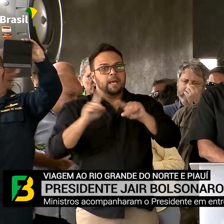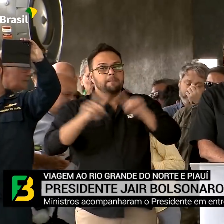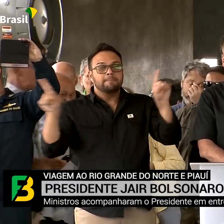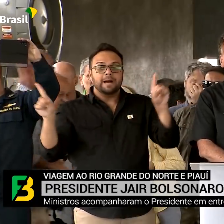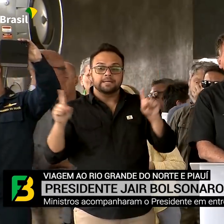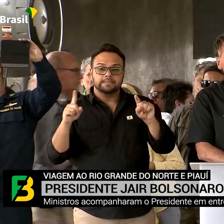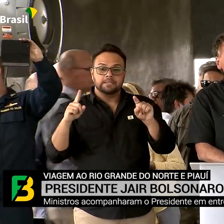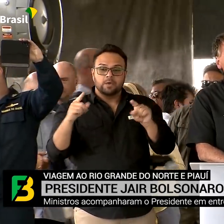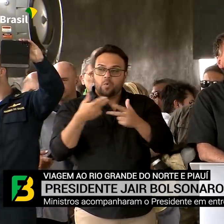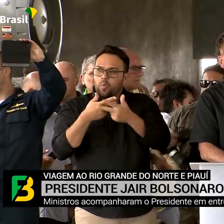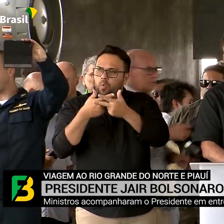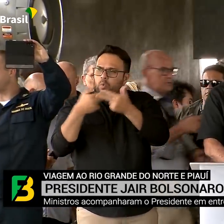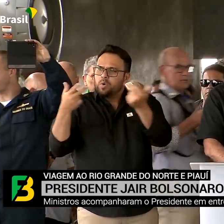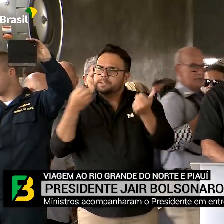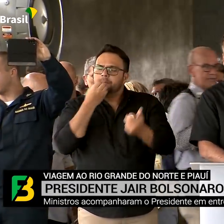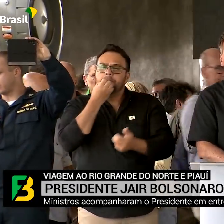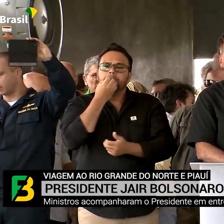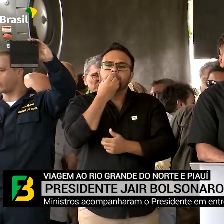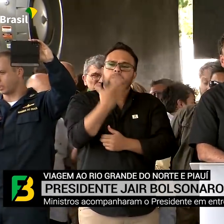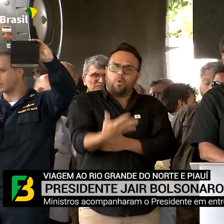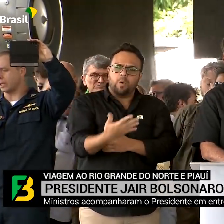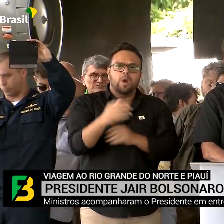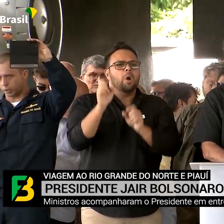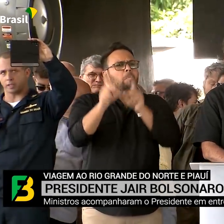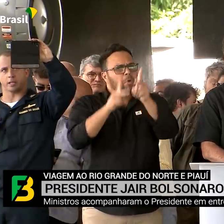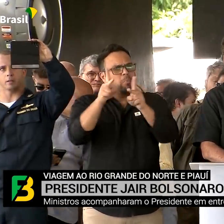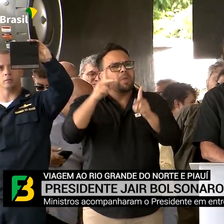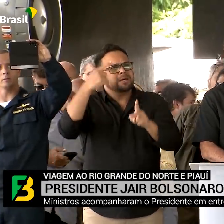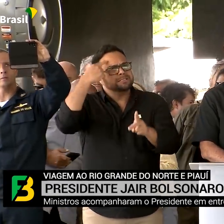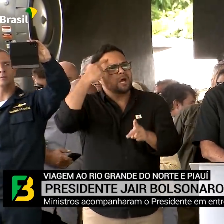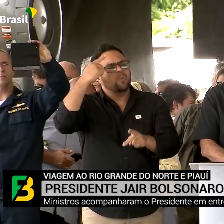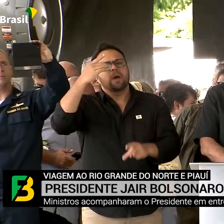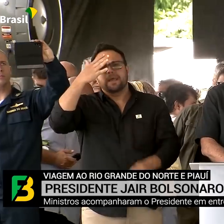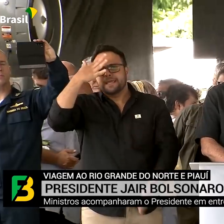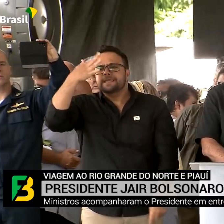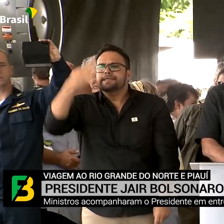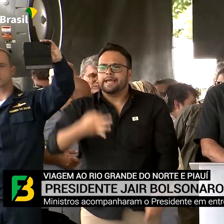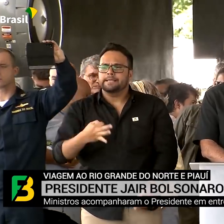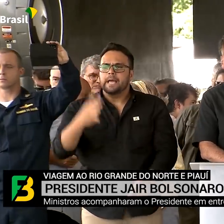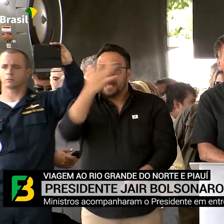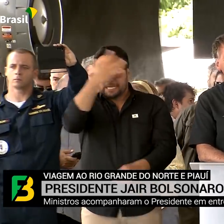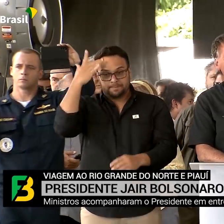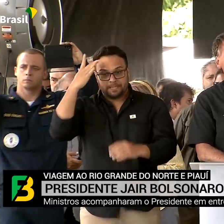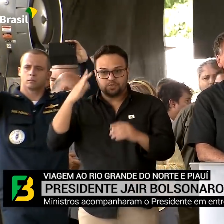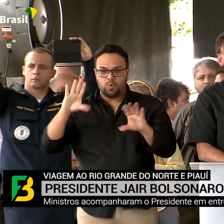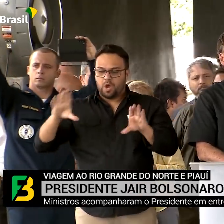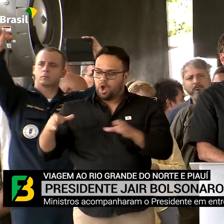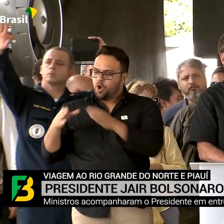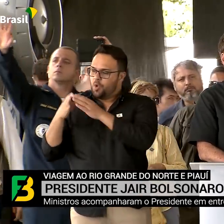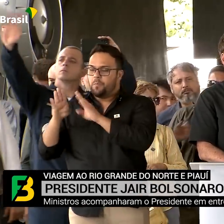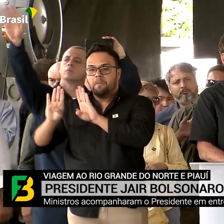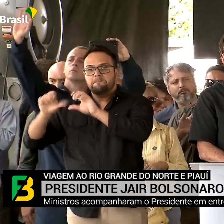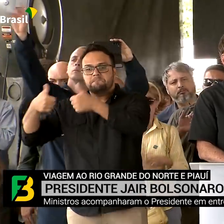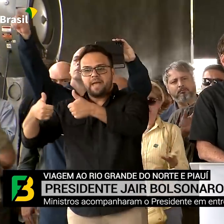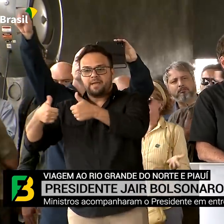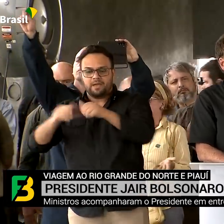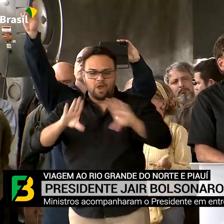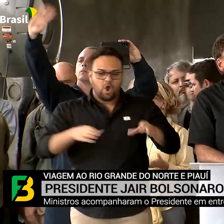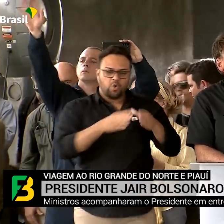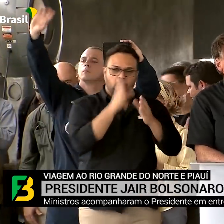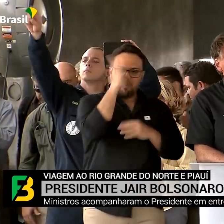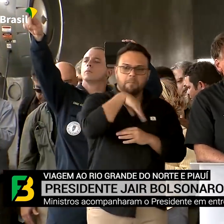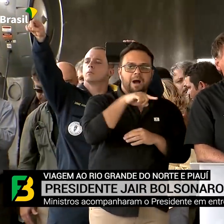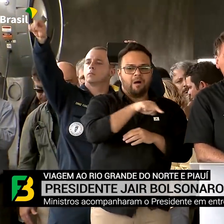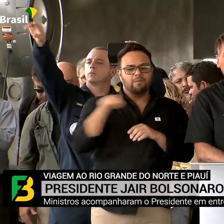bom, que cada vez mais a população entende quem está do lado bem e quem está do lado do mal. A